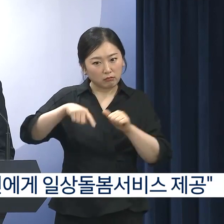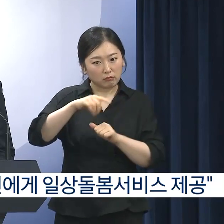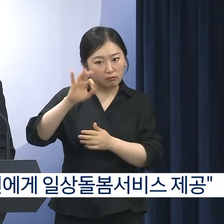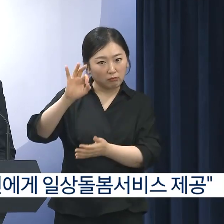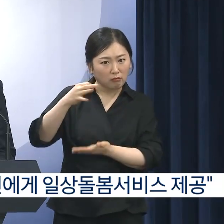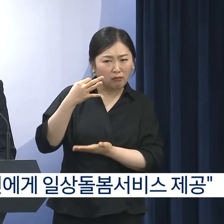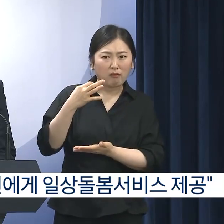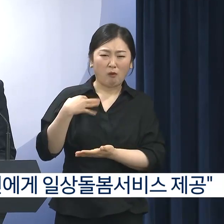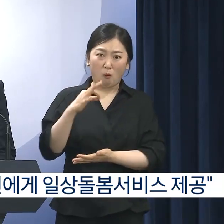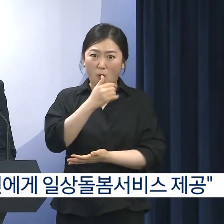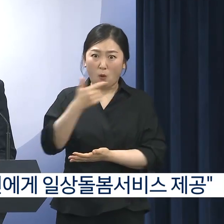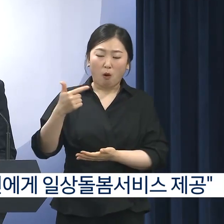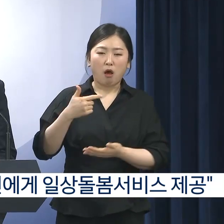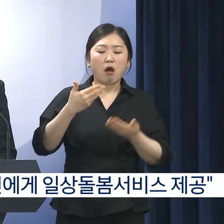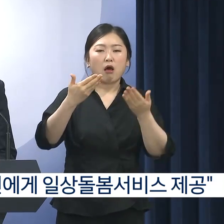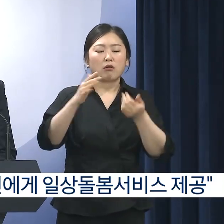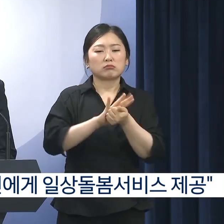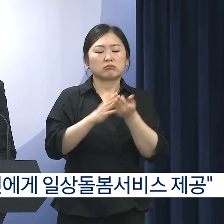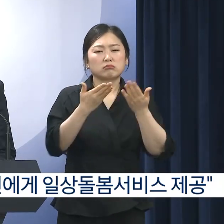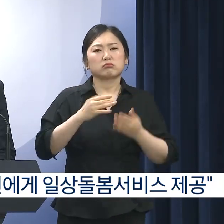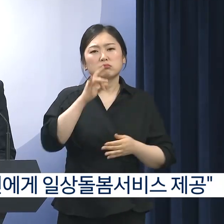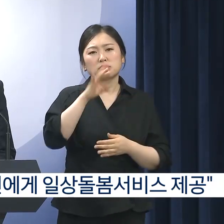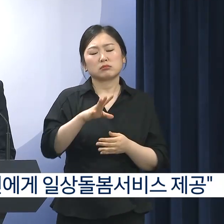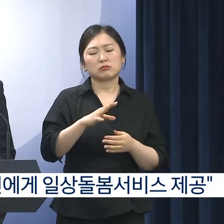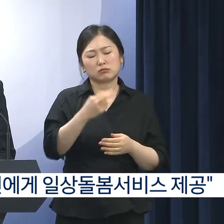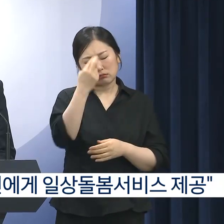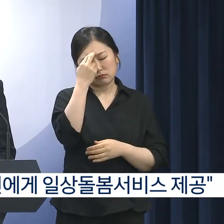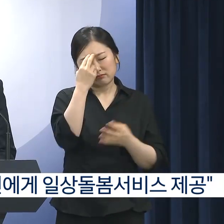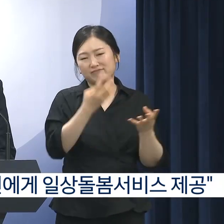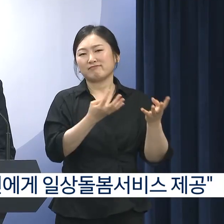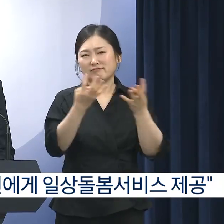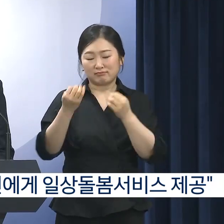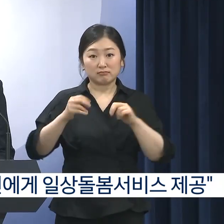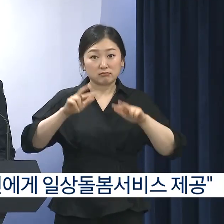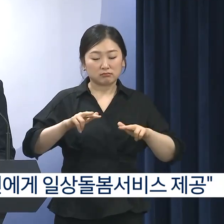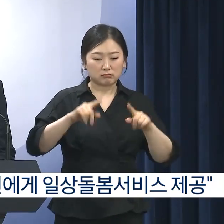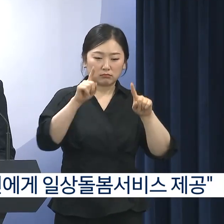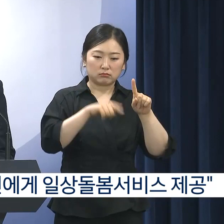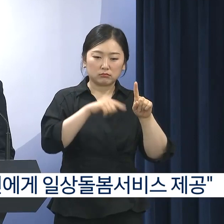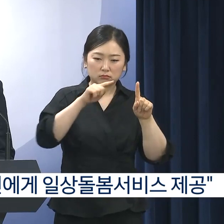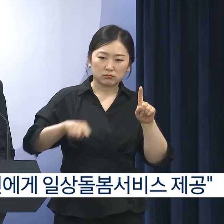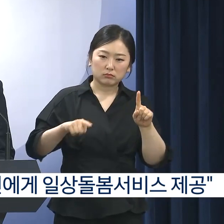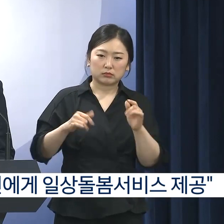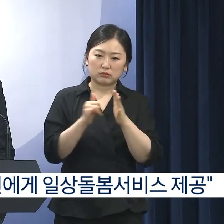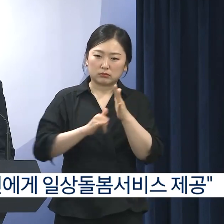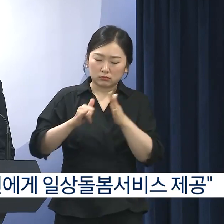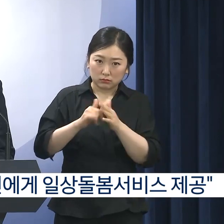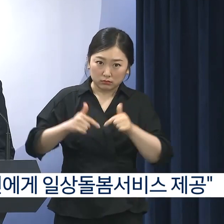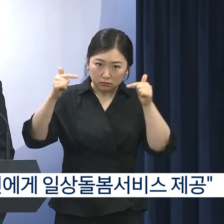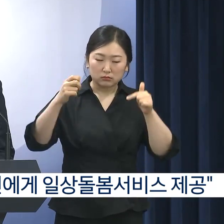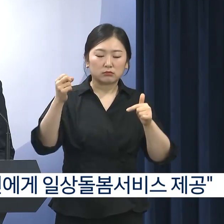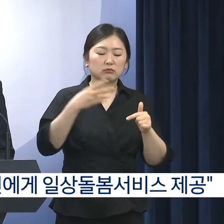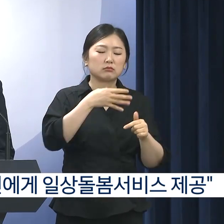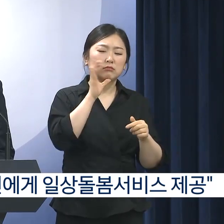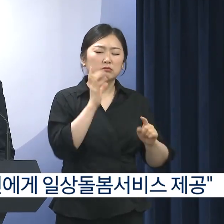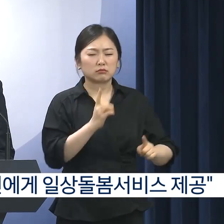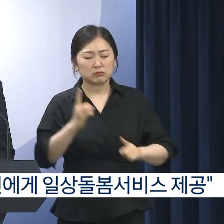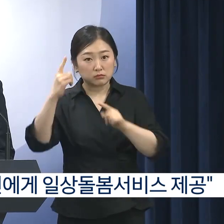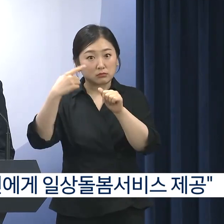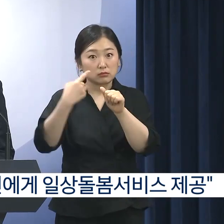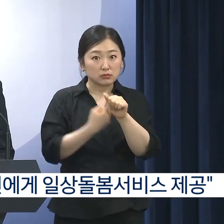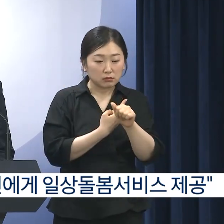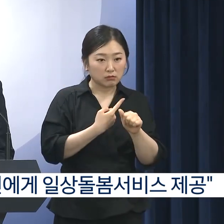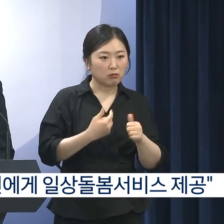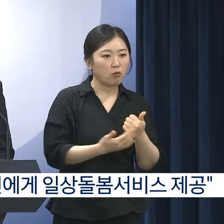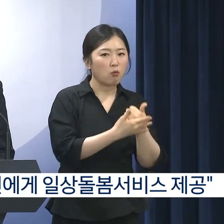있었습니다. 고령화 1인 가구 증가로 돌봄에 대한 수요는 계속 증가하고 있습니다. 가족 내 돌봄기능